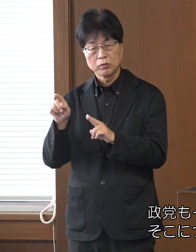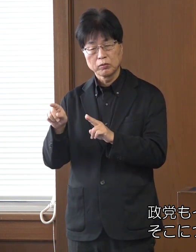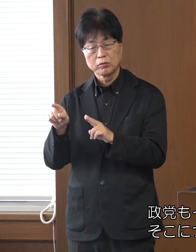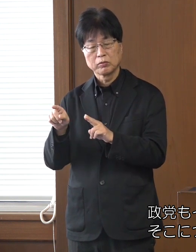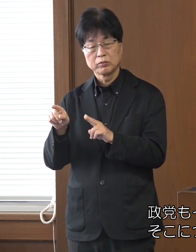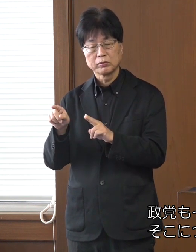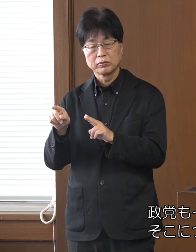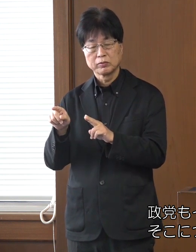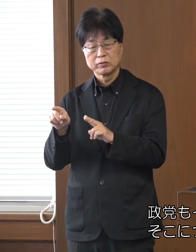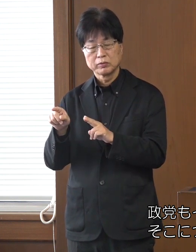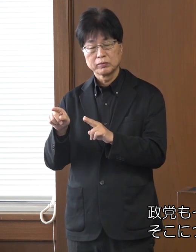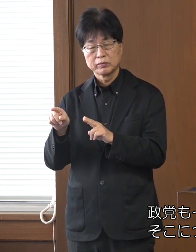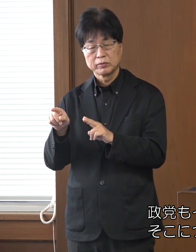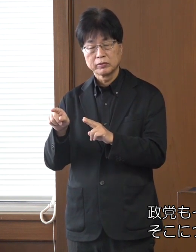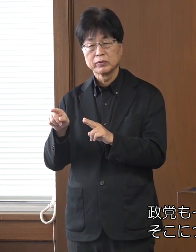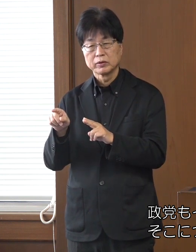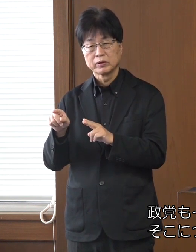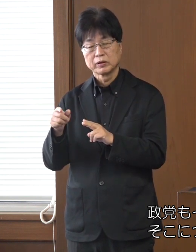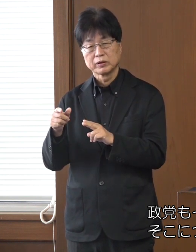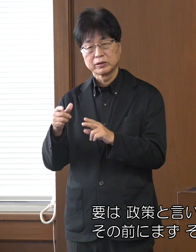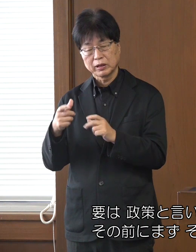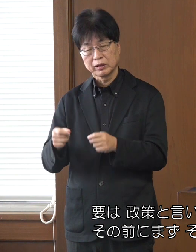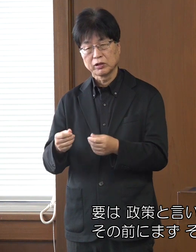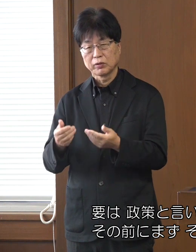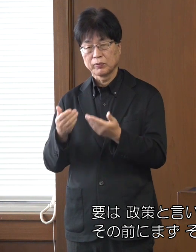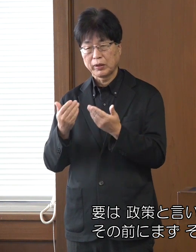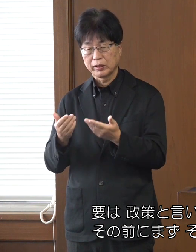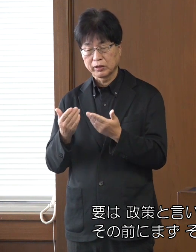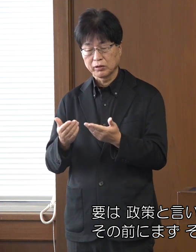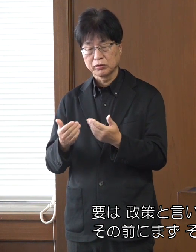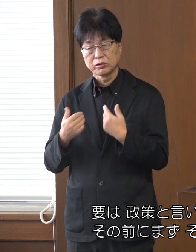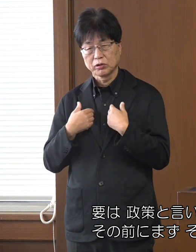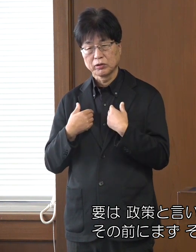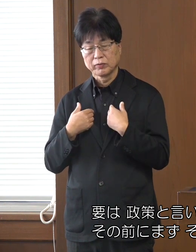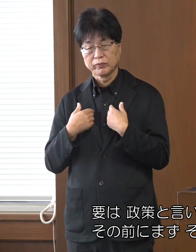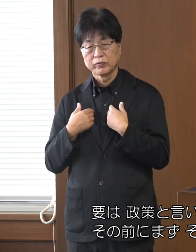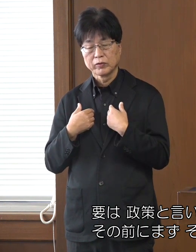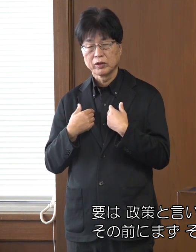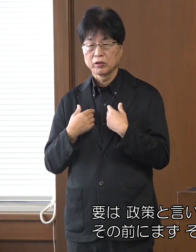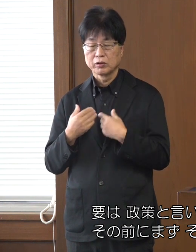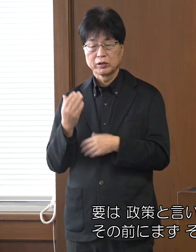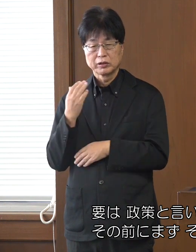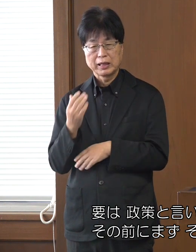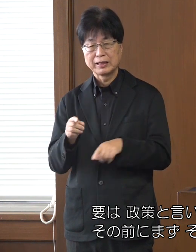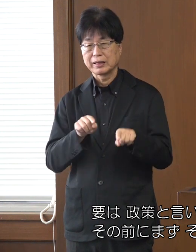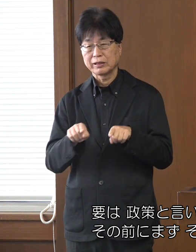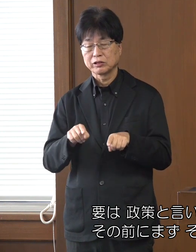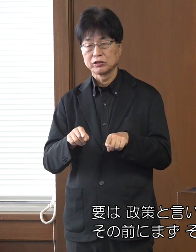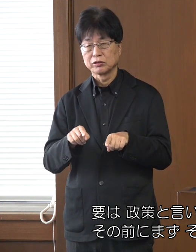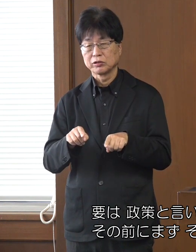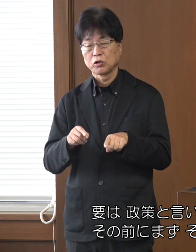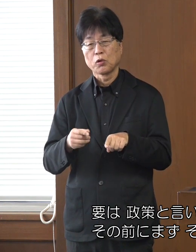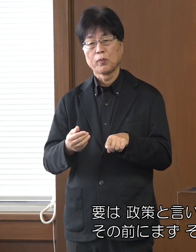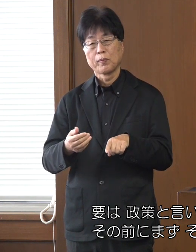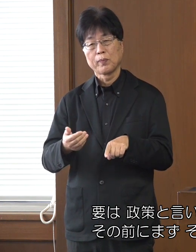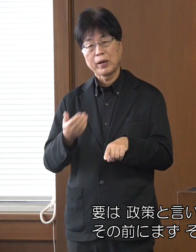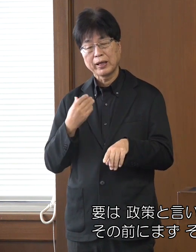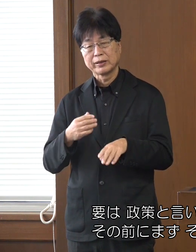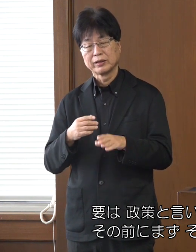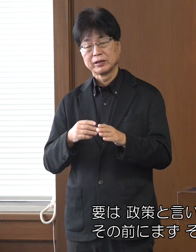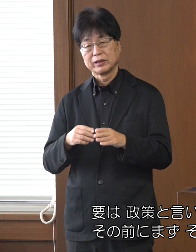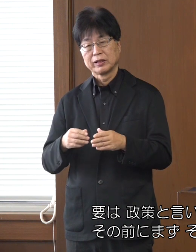なんて言うんでしょうか、まあ、勉強っていうのを、要は政策って言いますけど、その前にまずそこについてみんなで共有